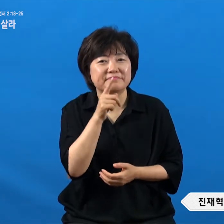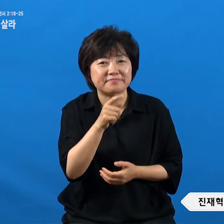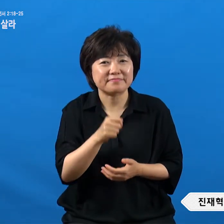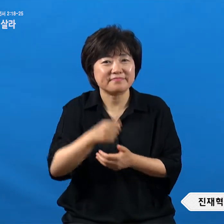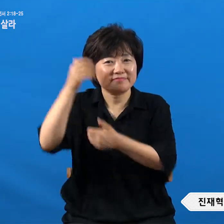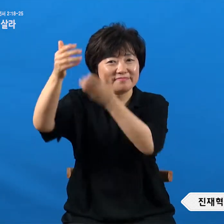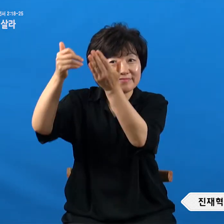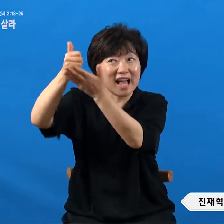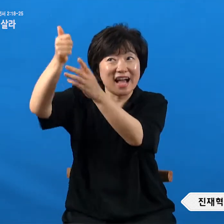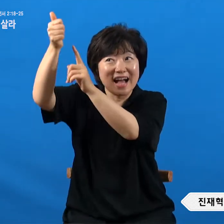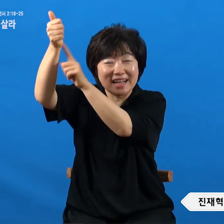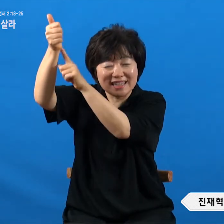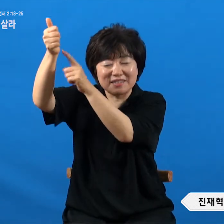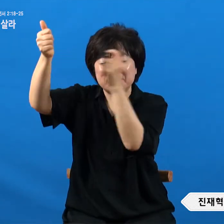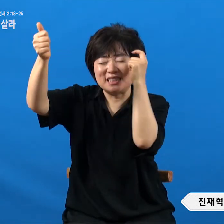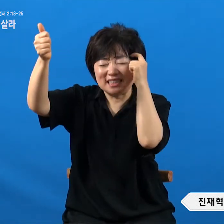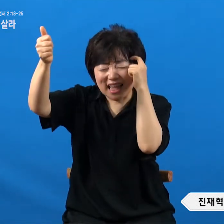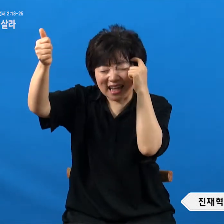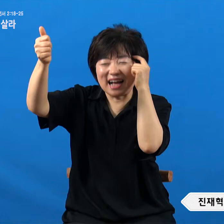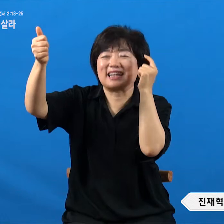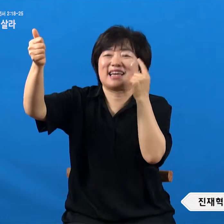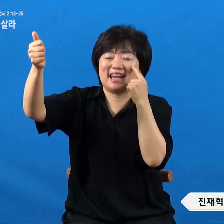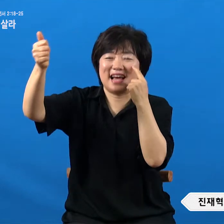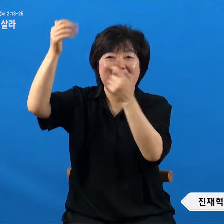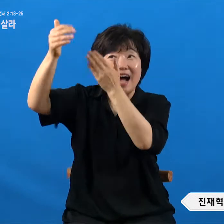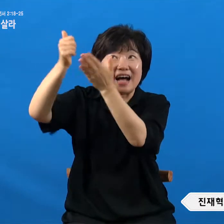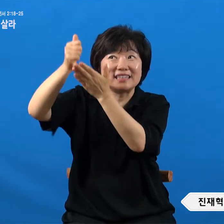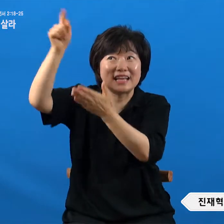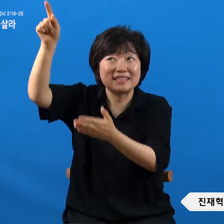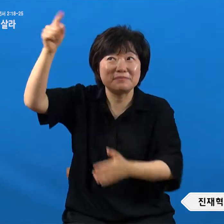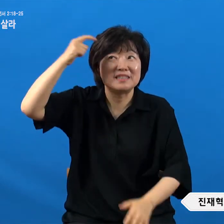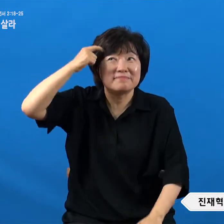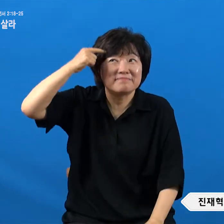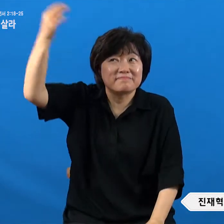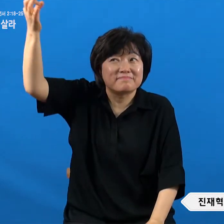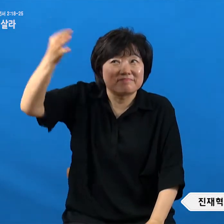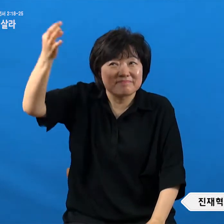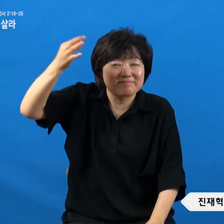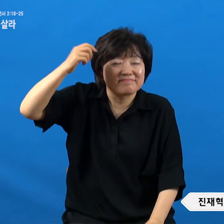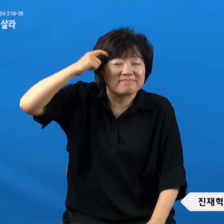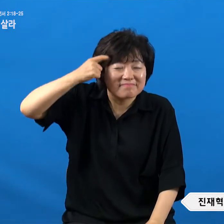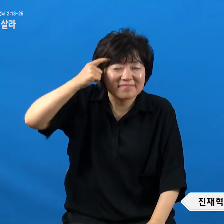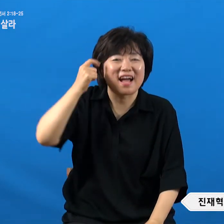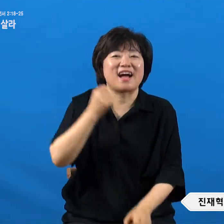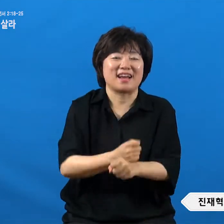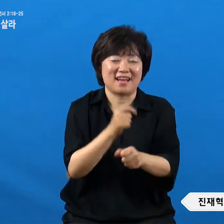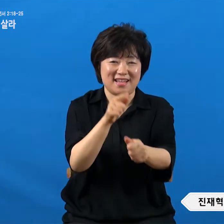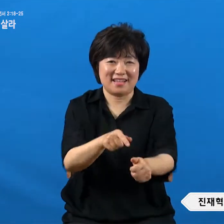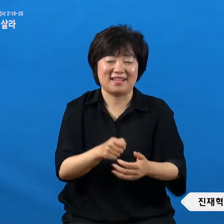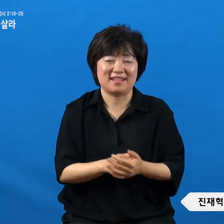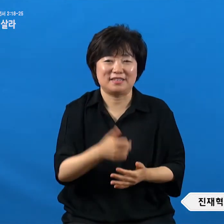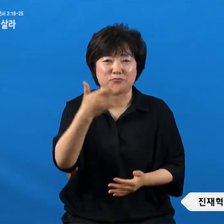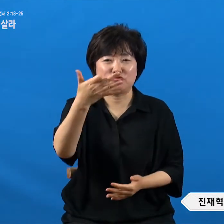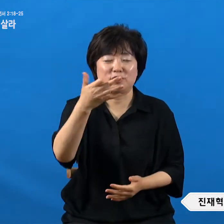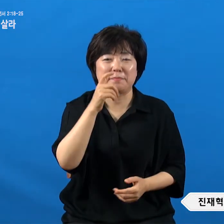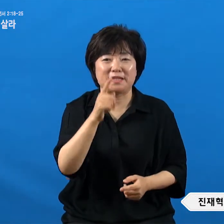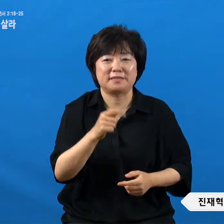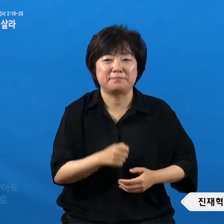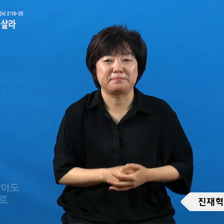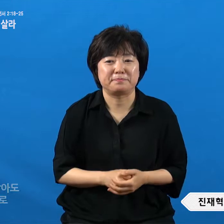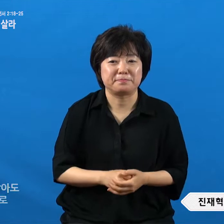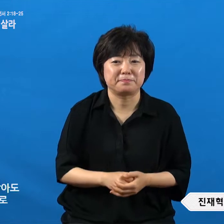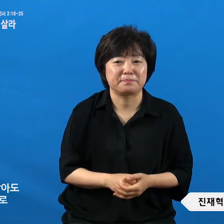of God. 하나님을 생각하라, 하나님을 의식하라. 19절 말씀 한번 같이